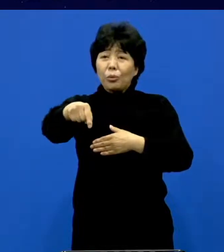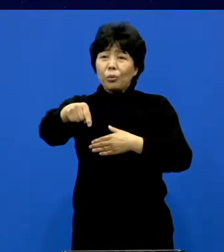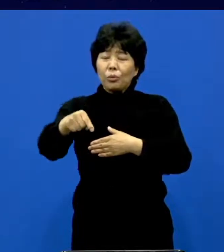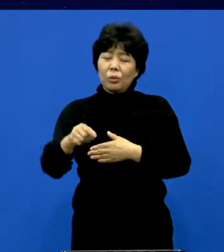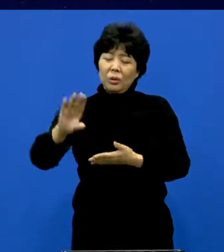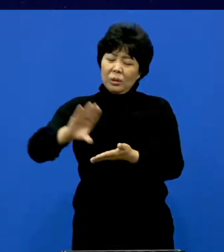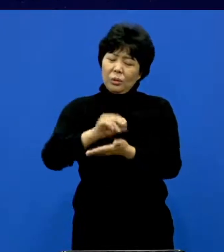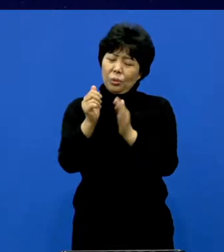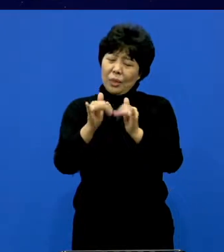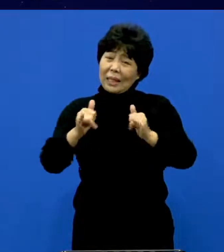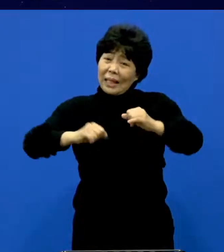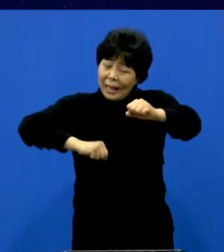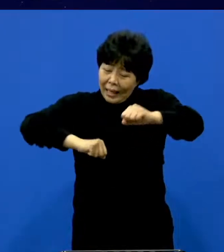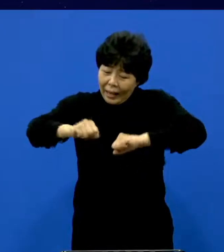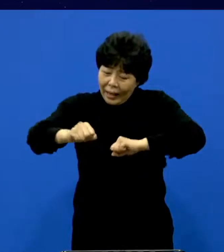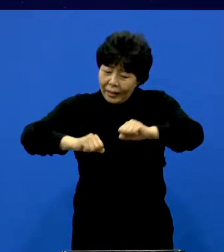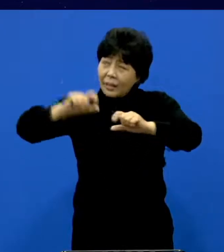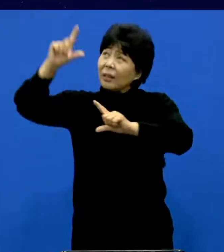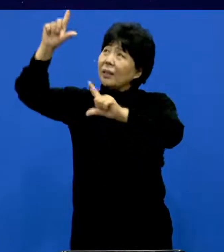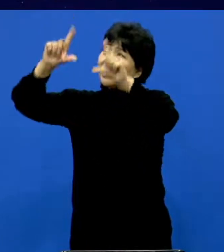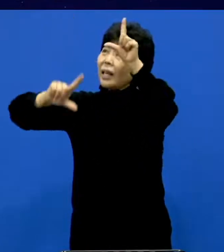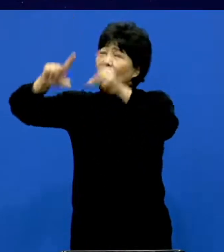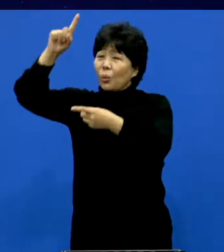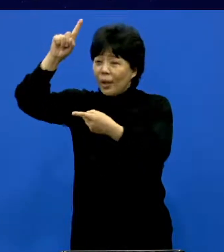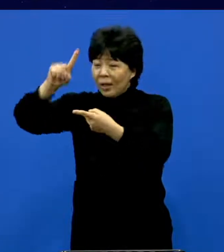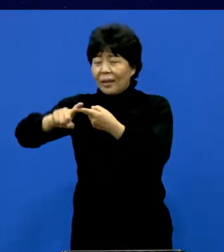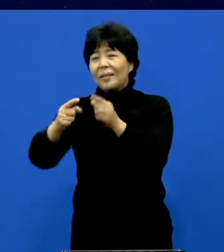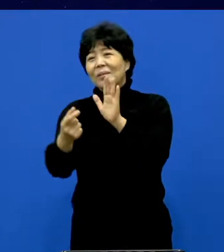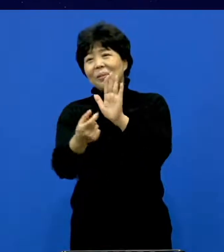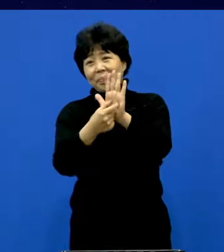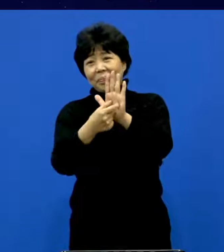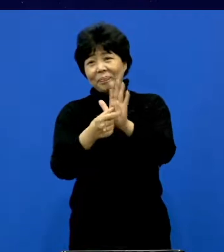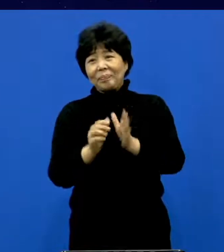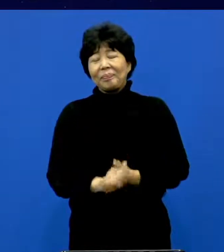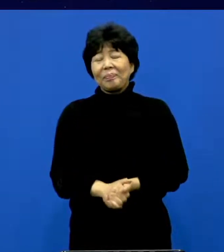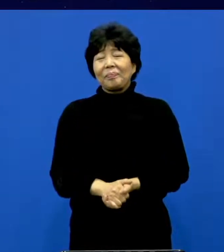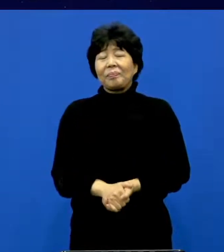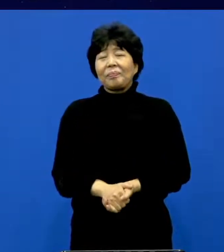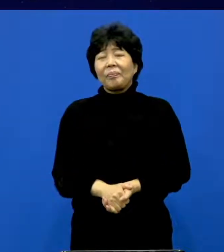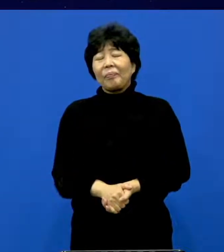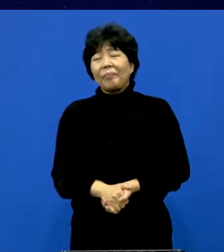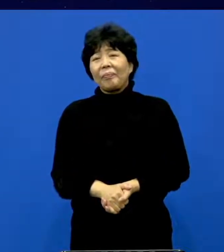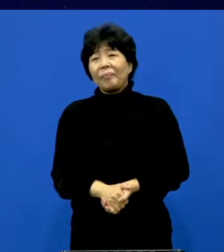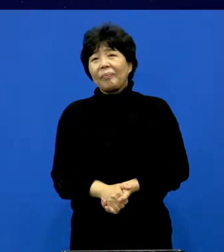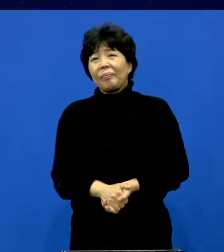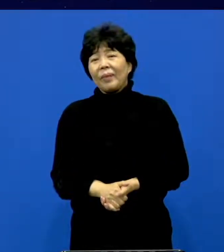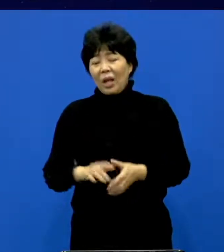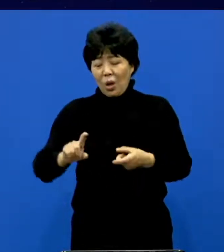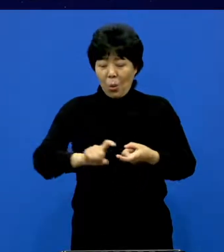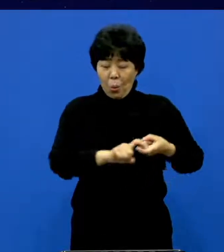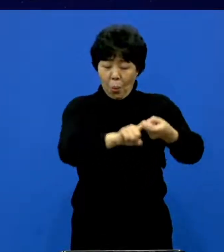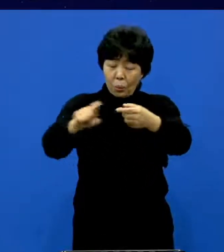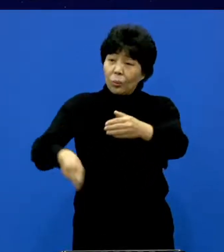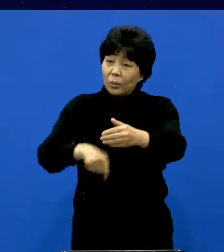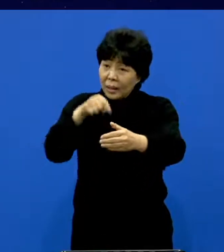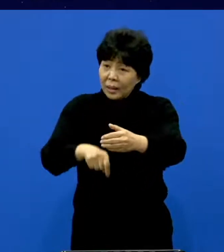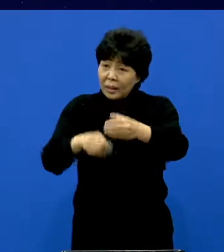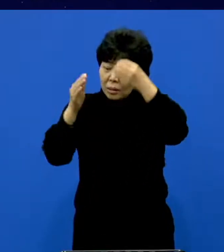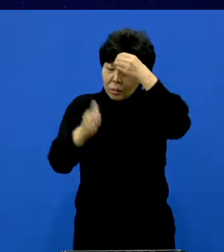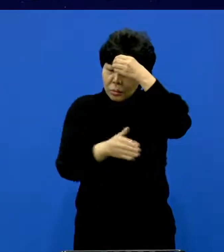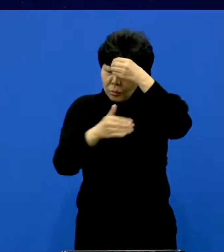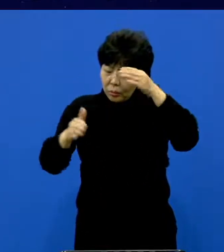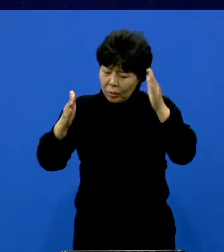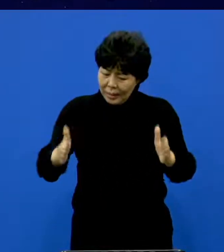취할 태도에 대해서 말씀하고 있습니다. 자, 8절은 공동체 내부에서 성도들과의 관계를